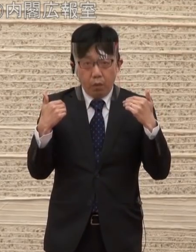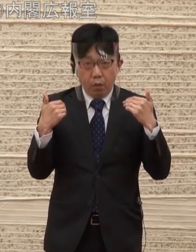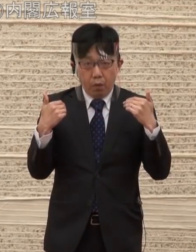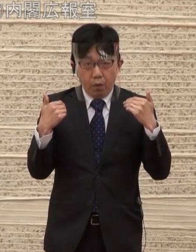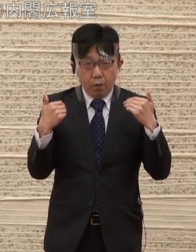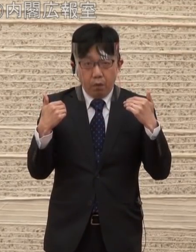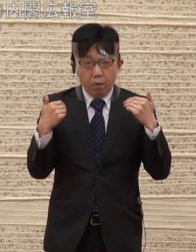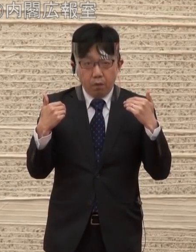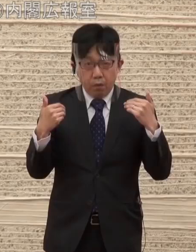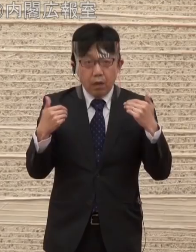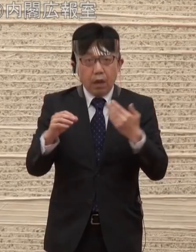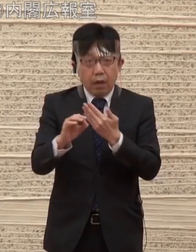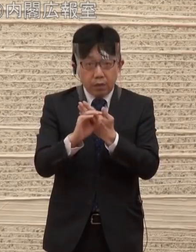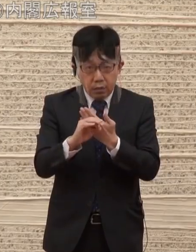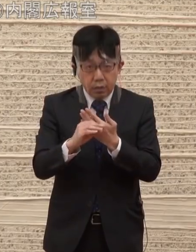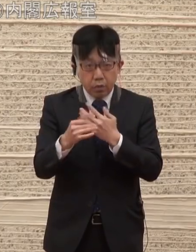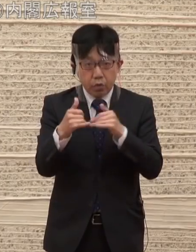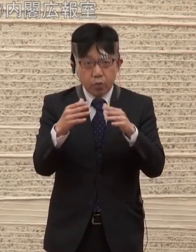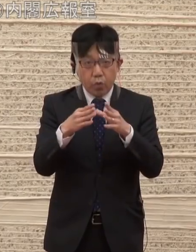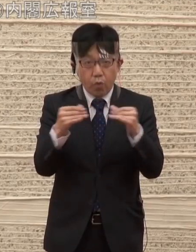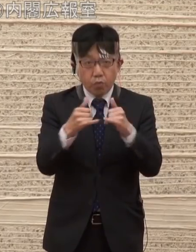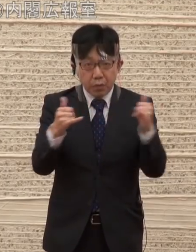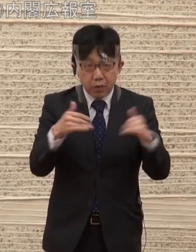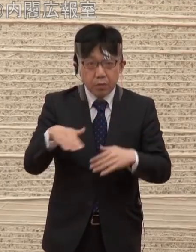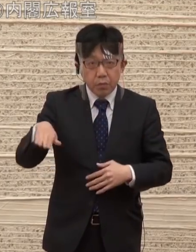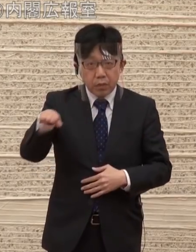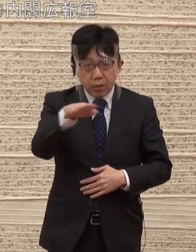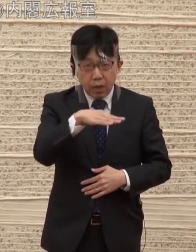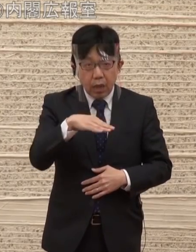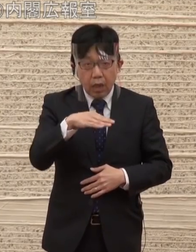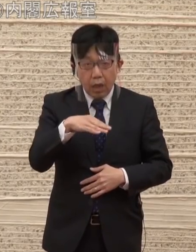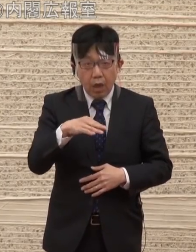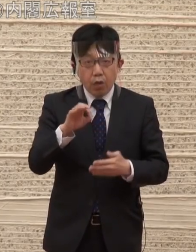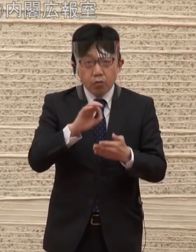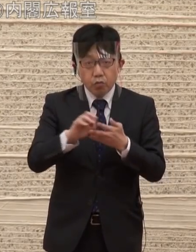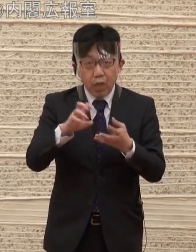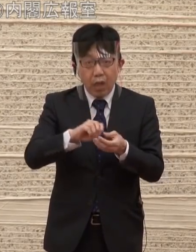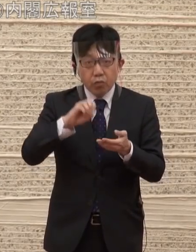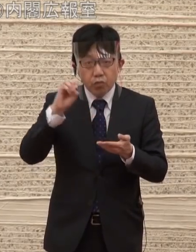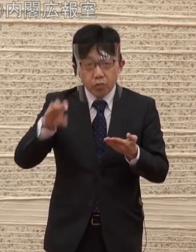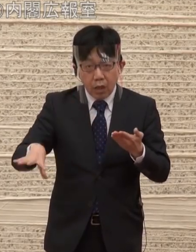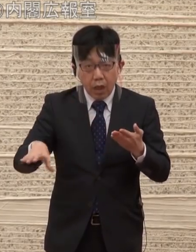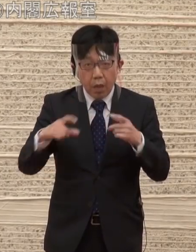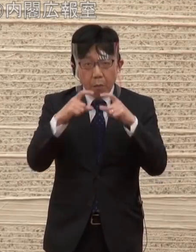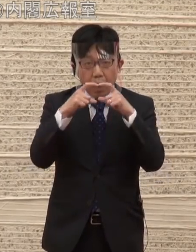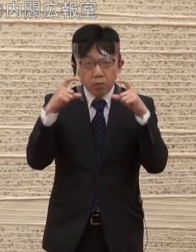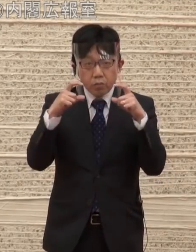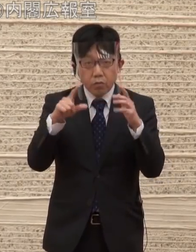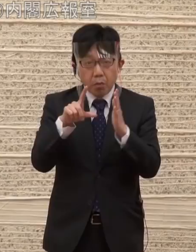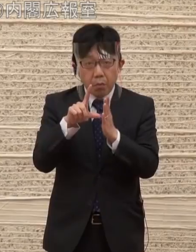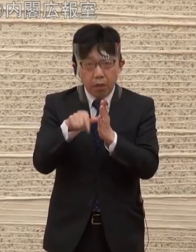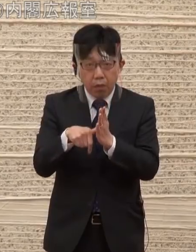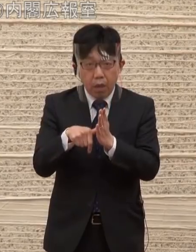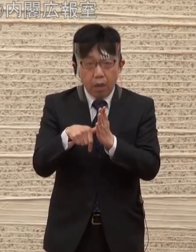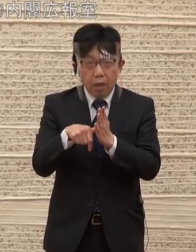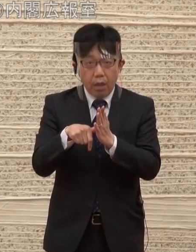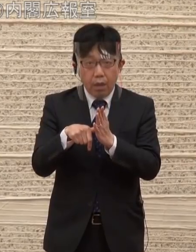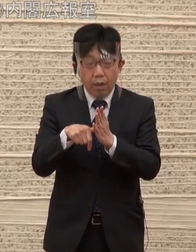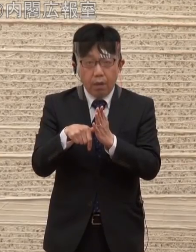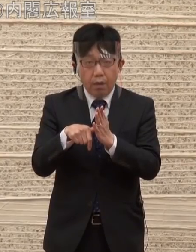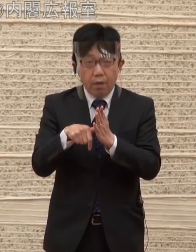国民全員がまあ日使い捨てマスクを利用するだととなるとです